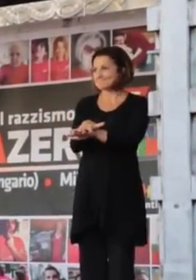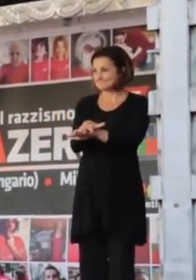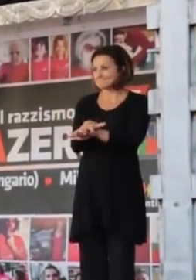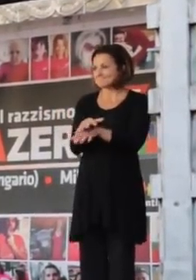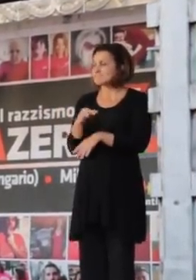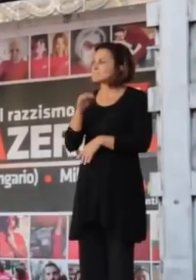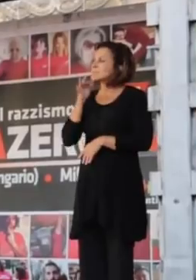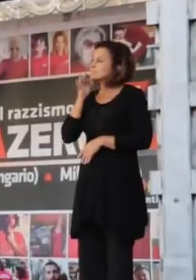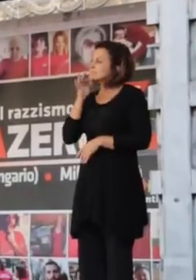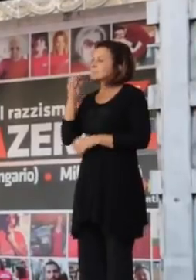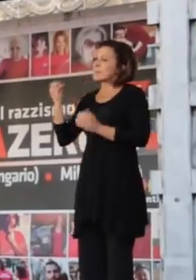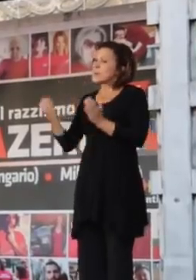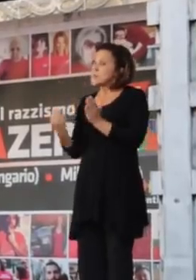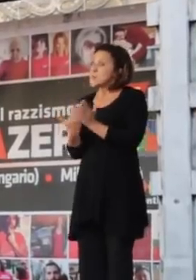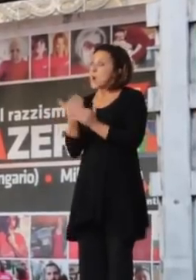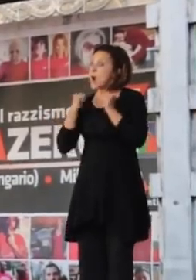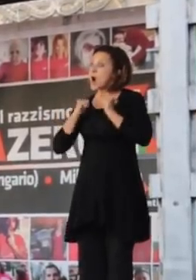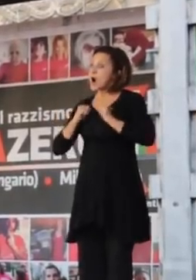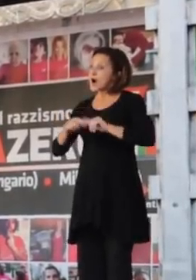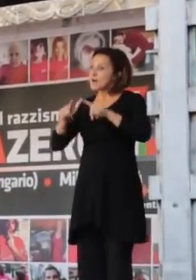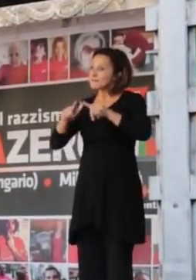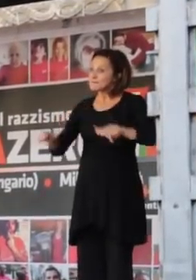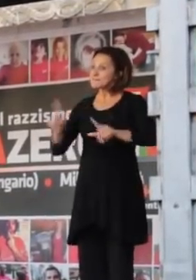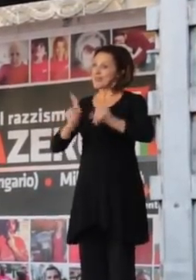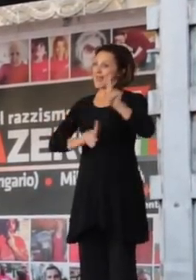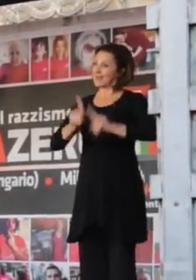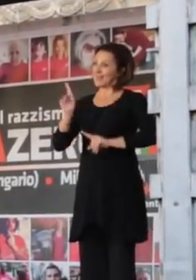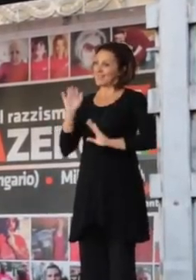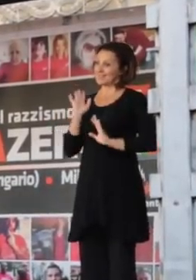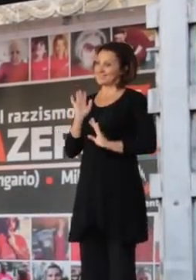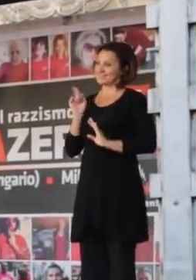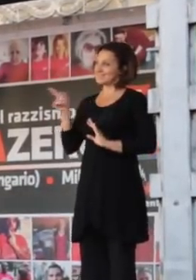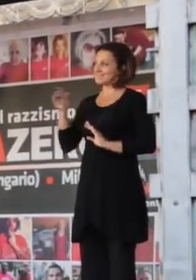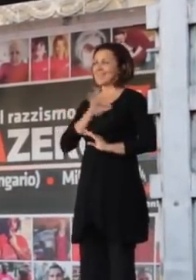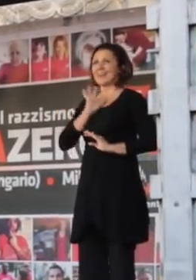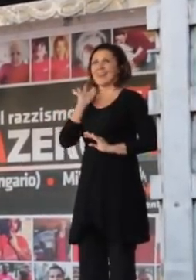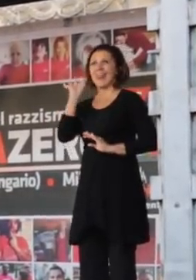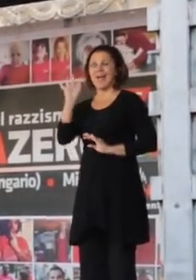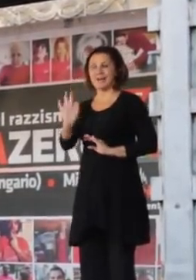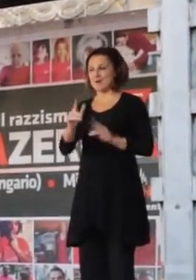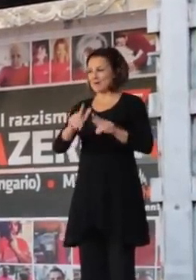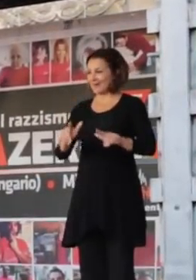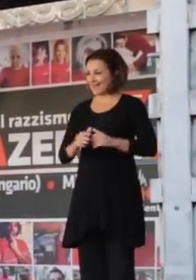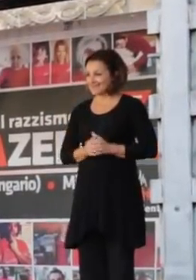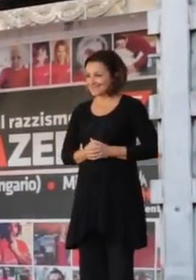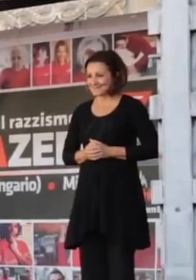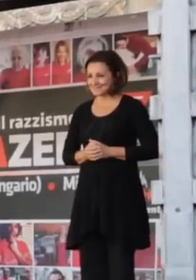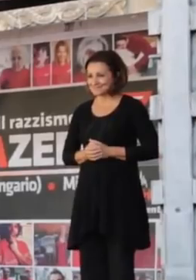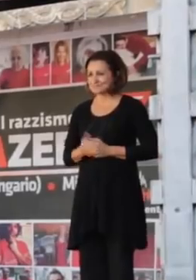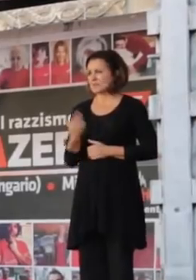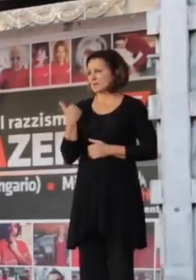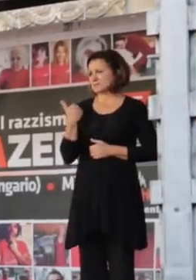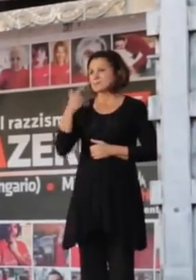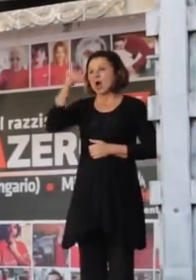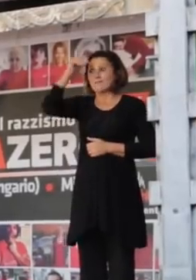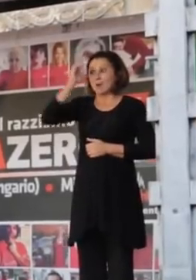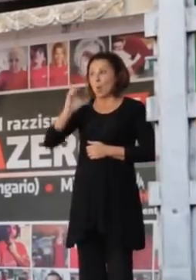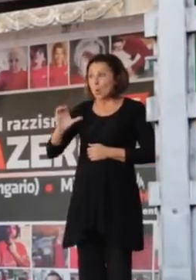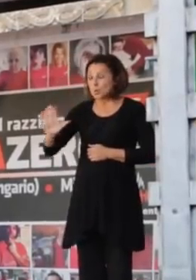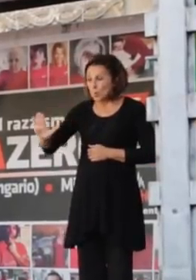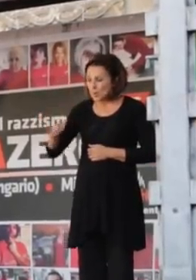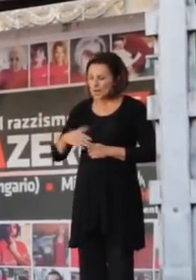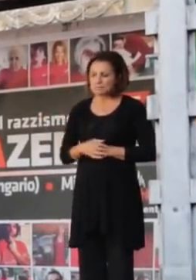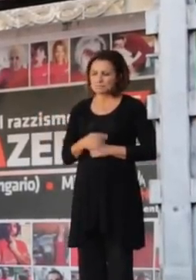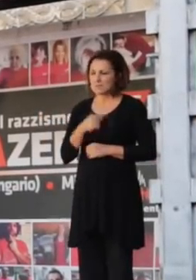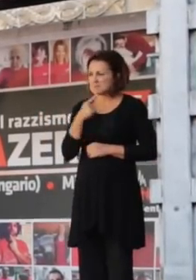formare nuovi cittadini milanesi, innamorati della nostra bellissima città. E poi citavo la cultura di governo. Questo perché